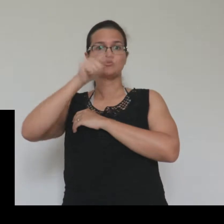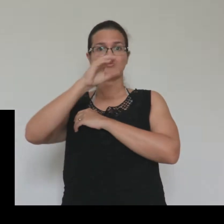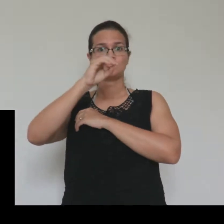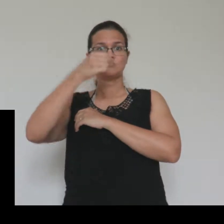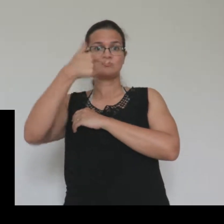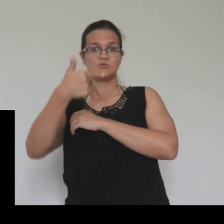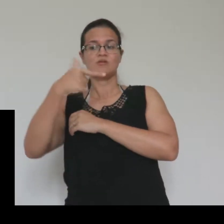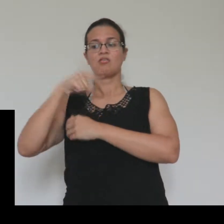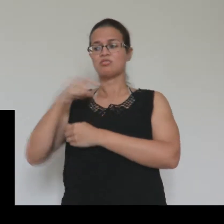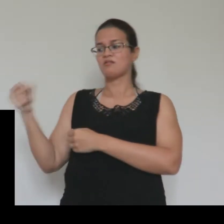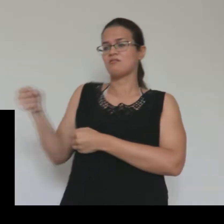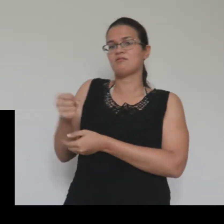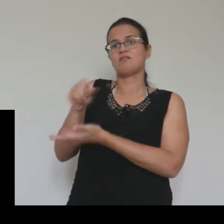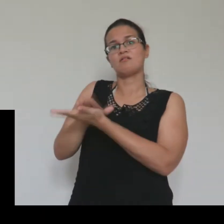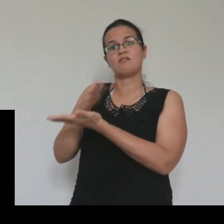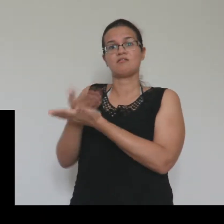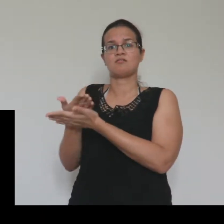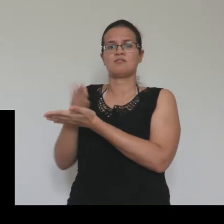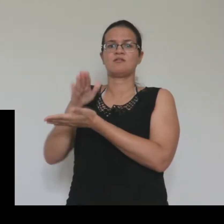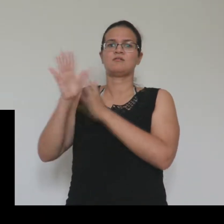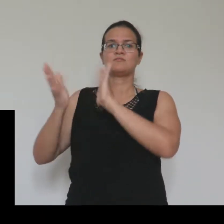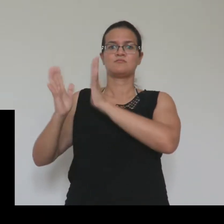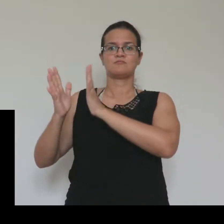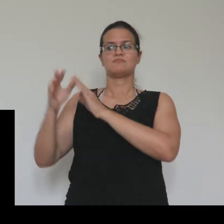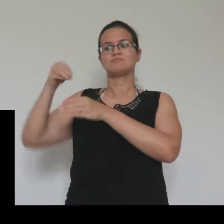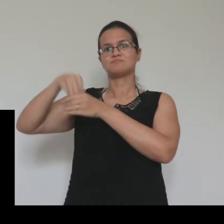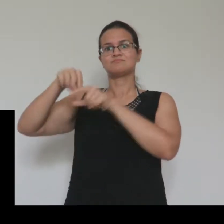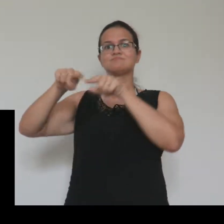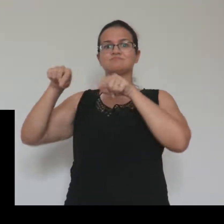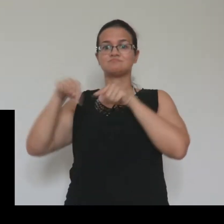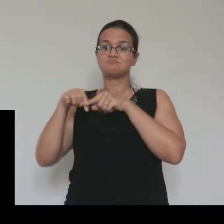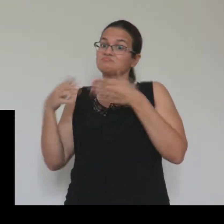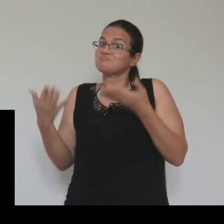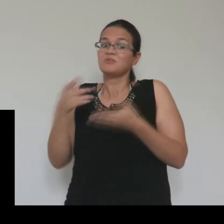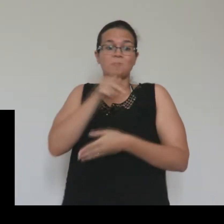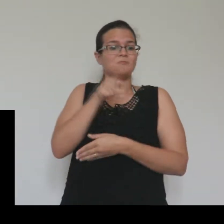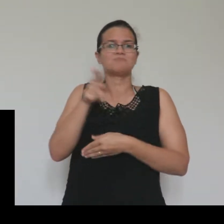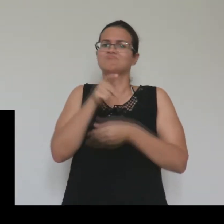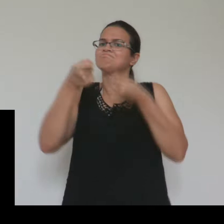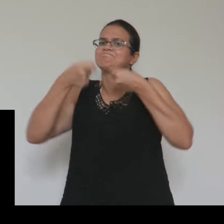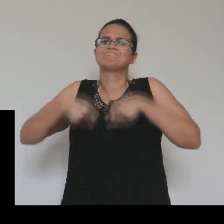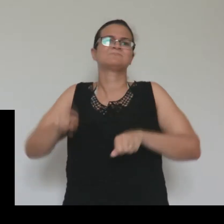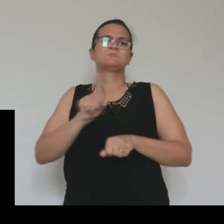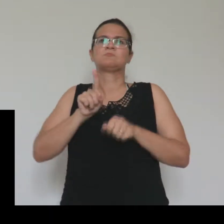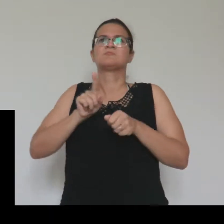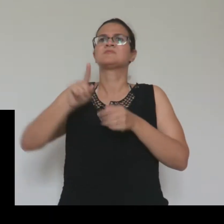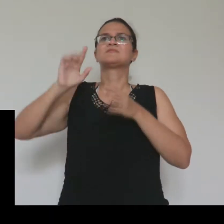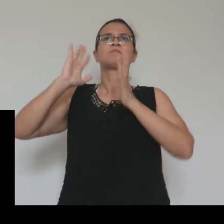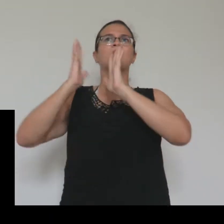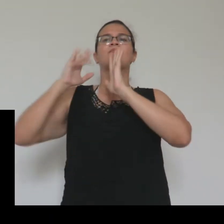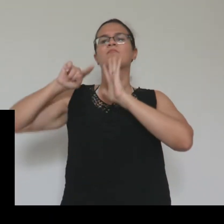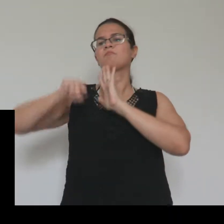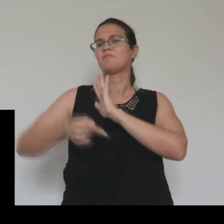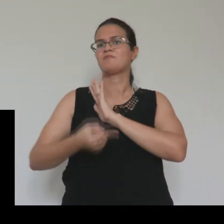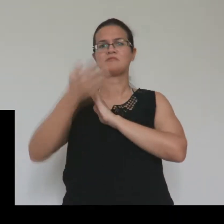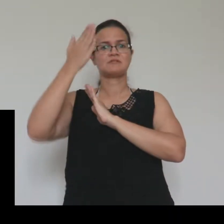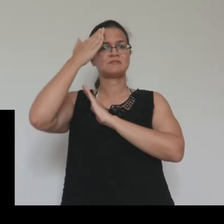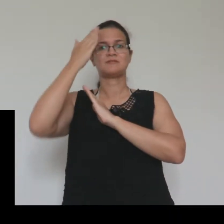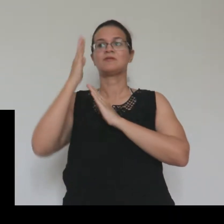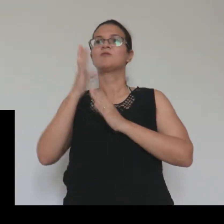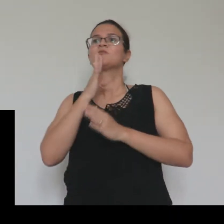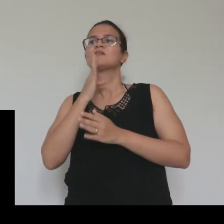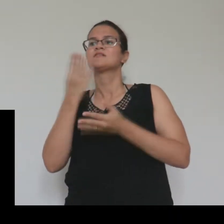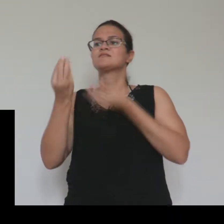o intérprete de Libras dentro de sala de aula. Portanto, o professor não há uma necessidade dele ser fluente em língua de sinais para conseguir ministrar